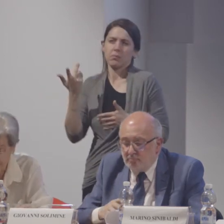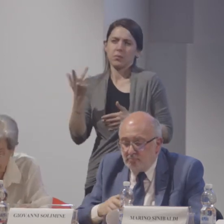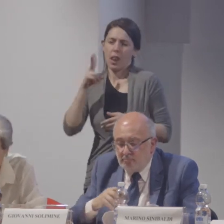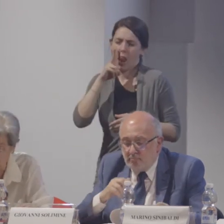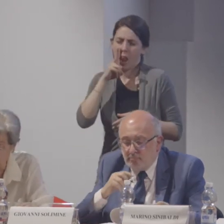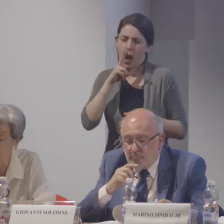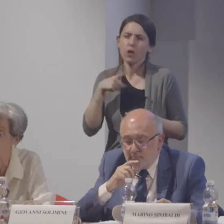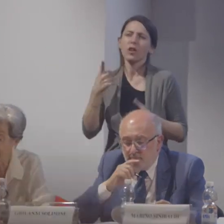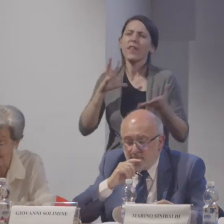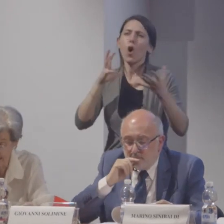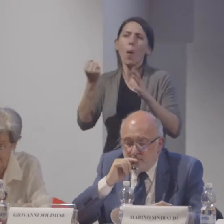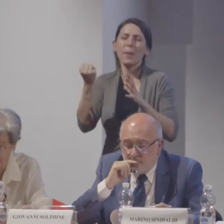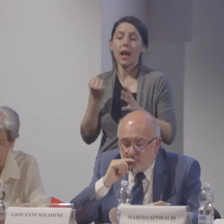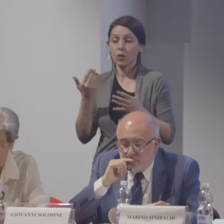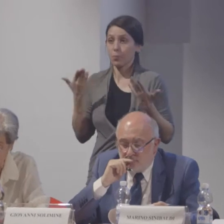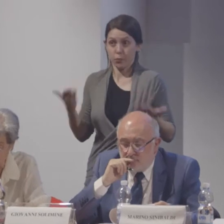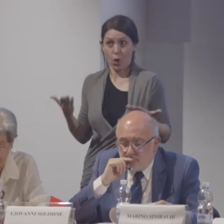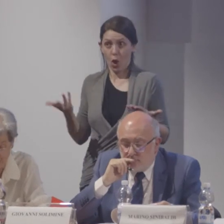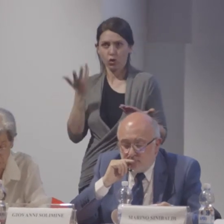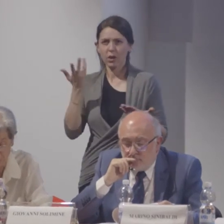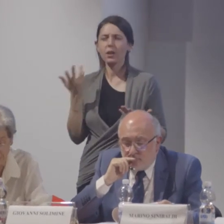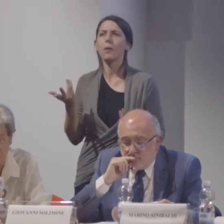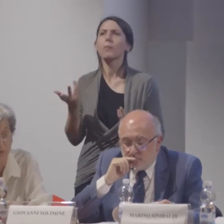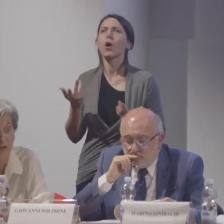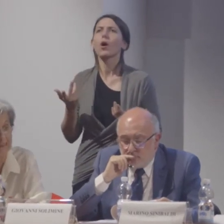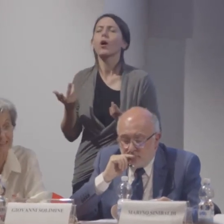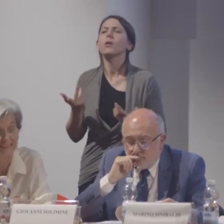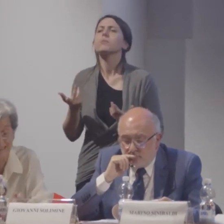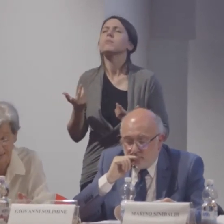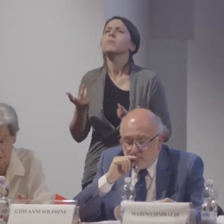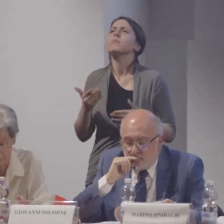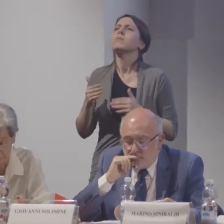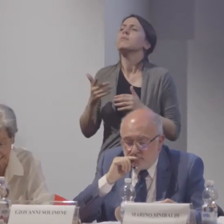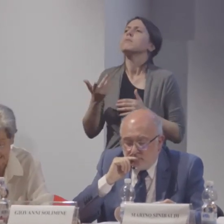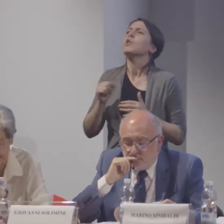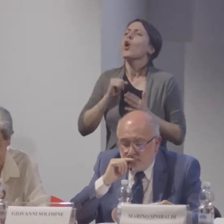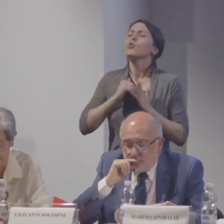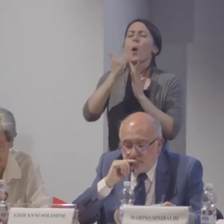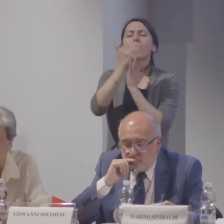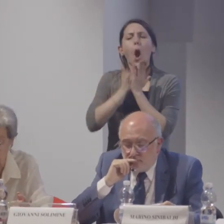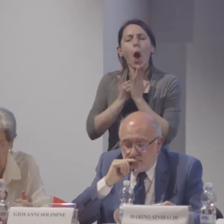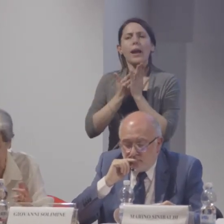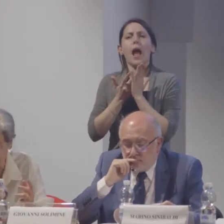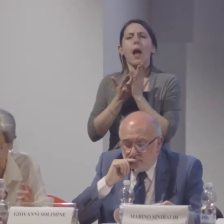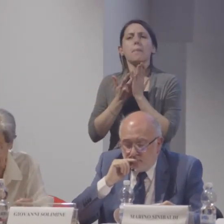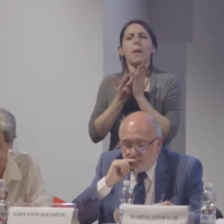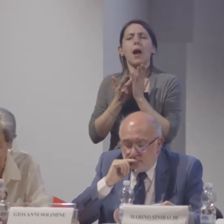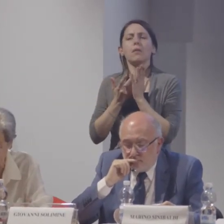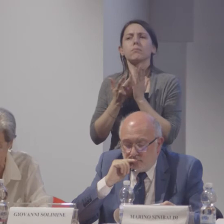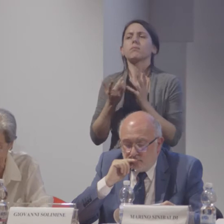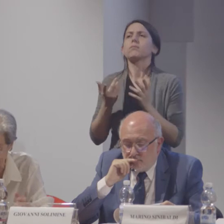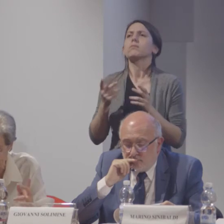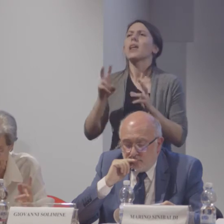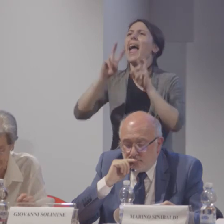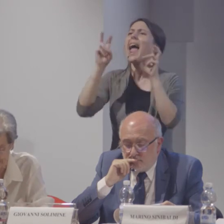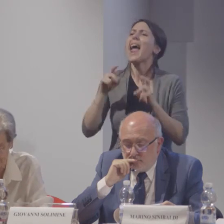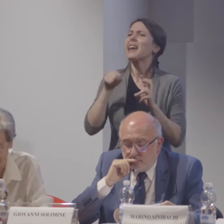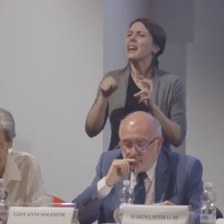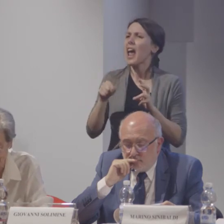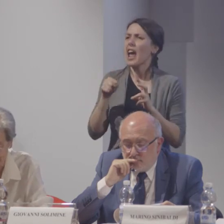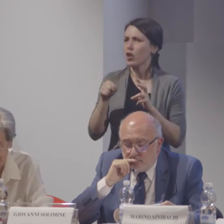per capire come votare per un piano sulle risorse energetiche di un paese, posto che abbia ancora senso parlare di